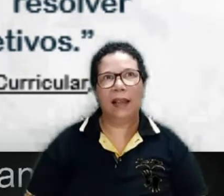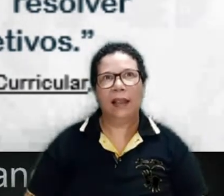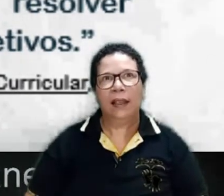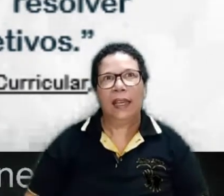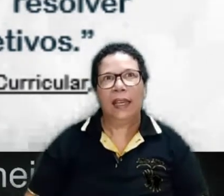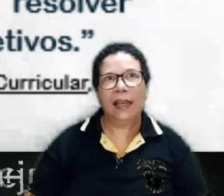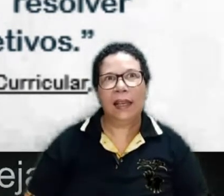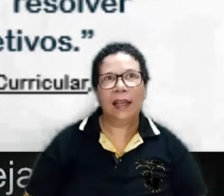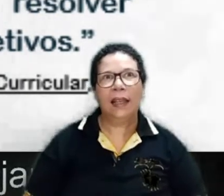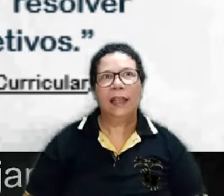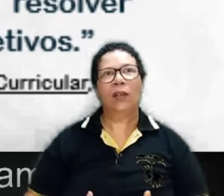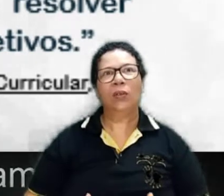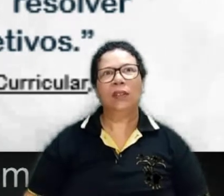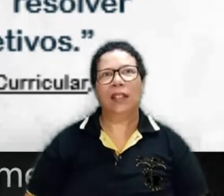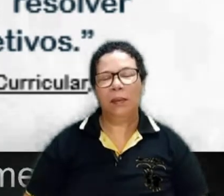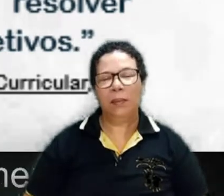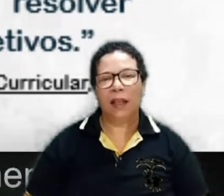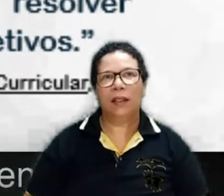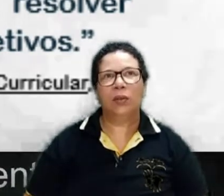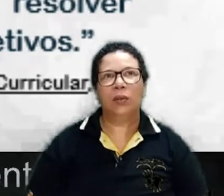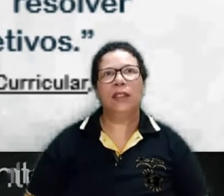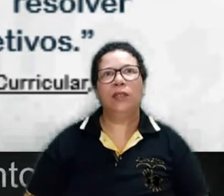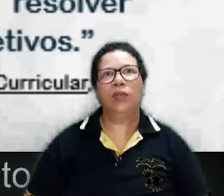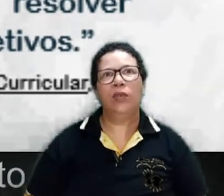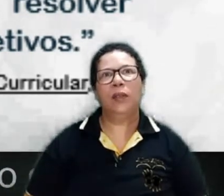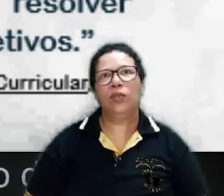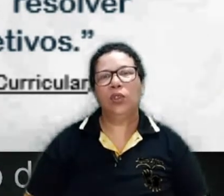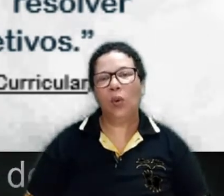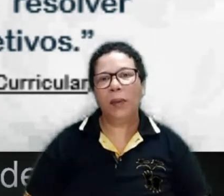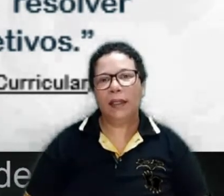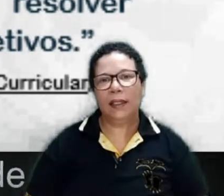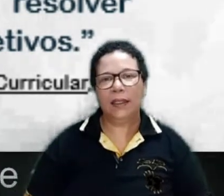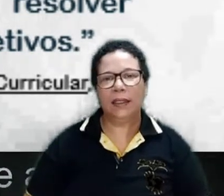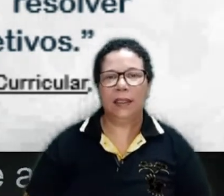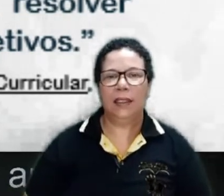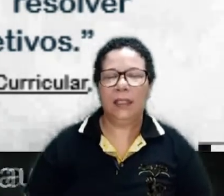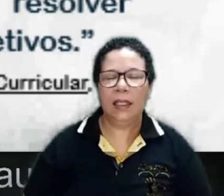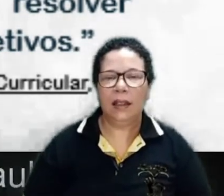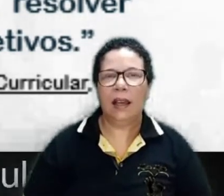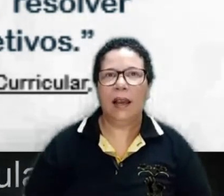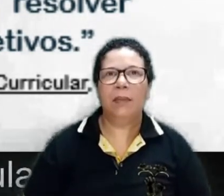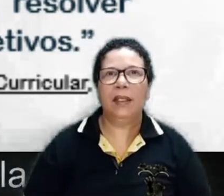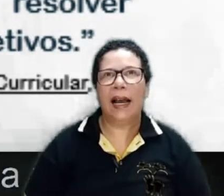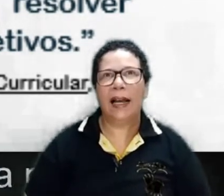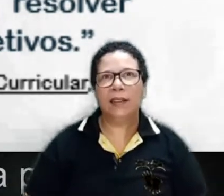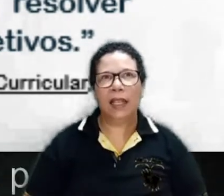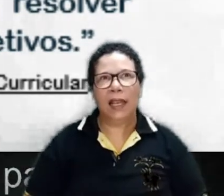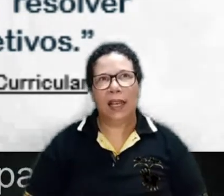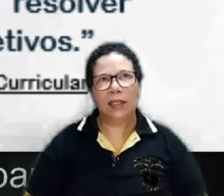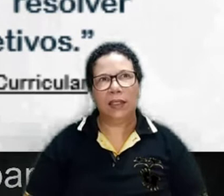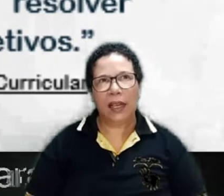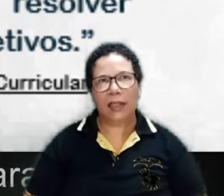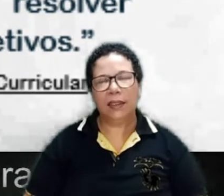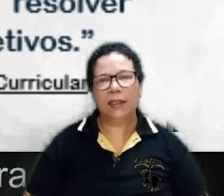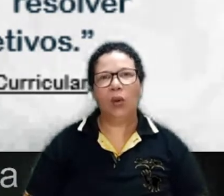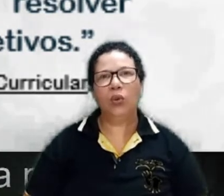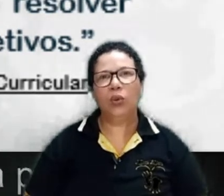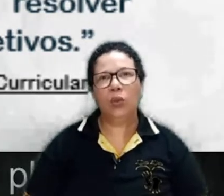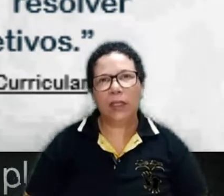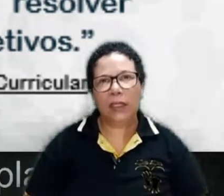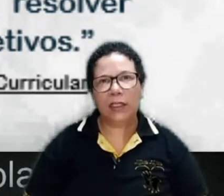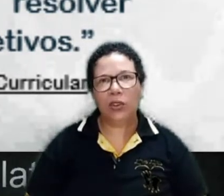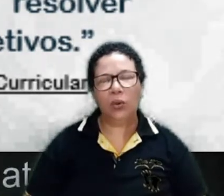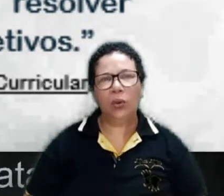Curricular, ela contempla o desenvolvimento de competências e habilidades relacionadas ao